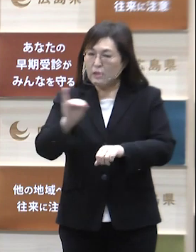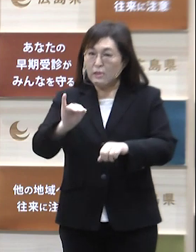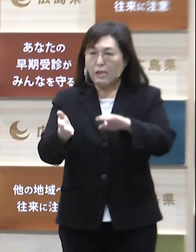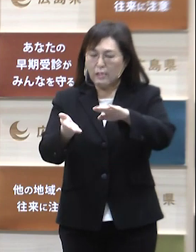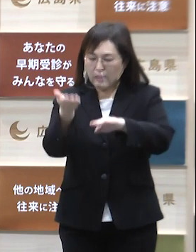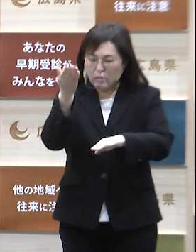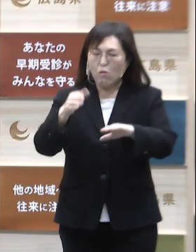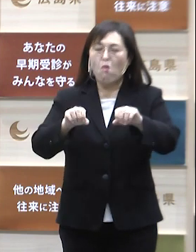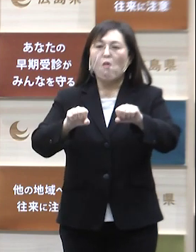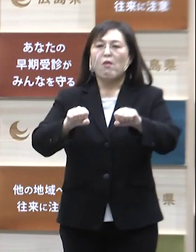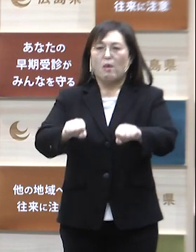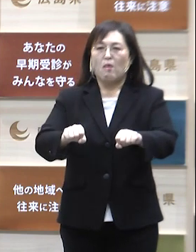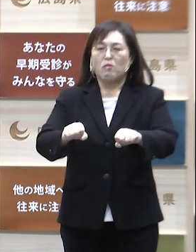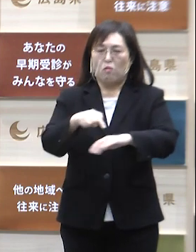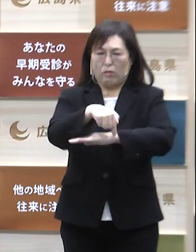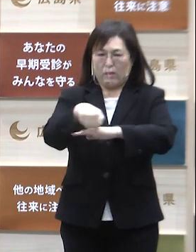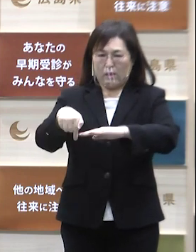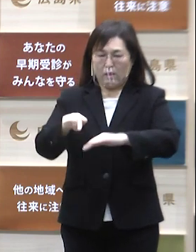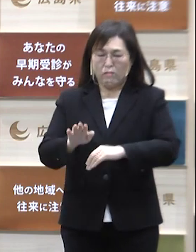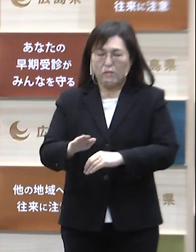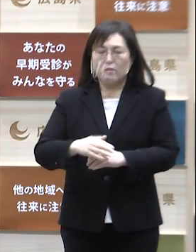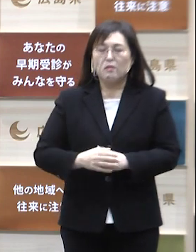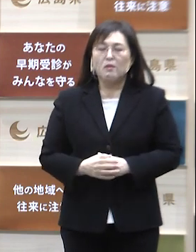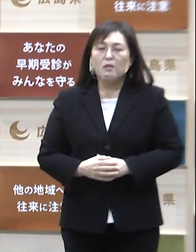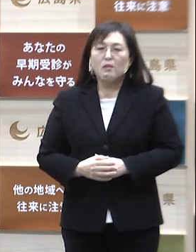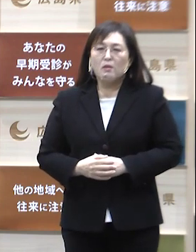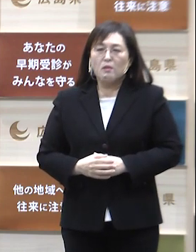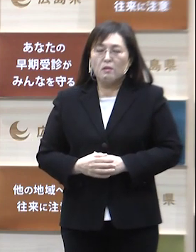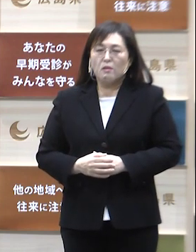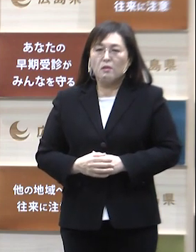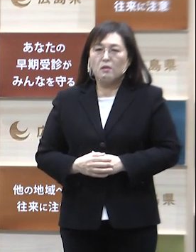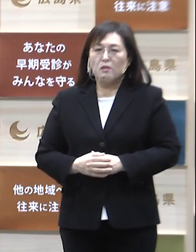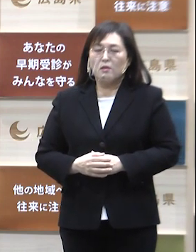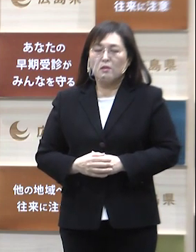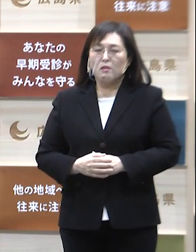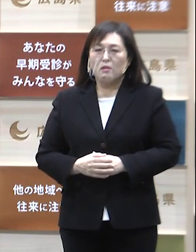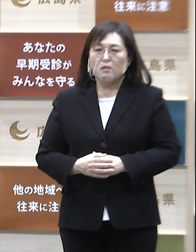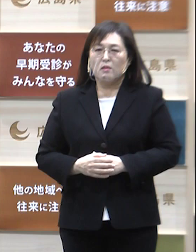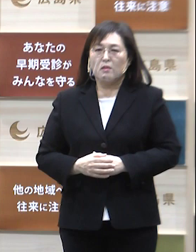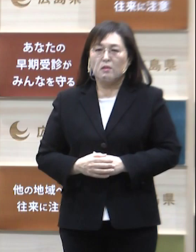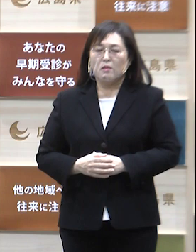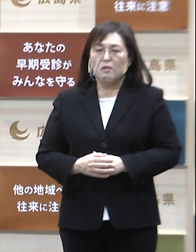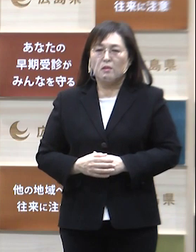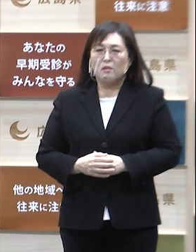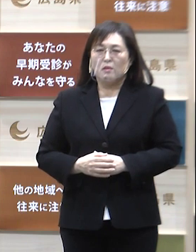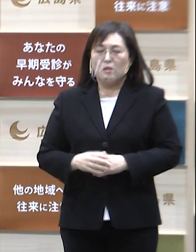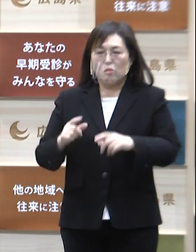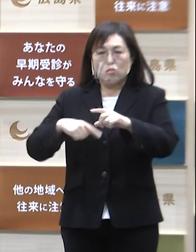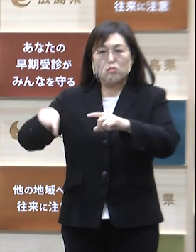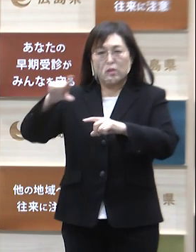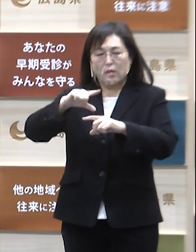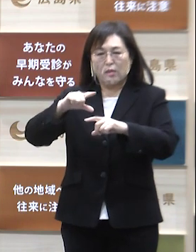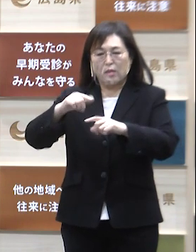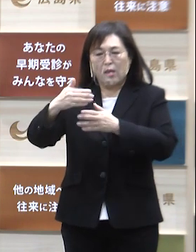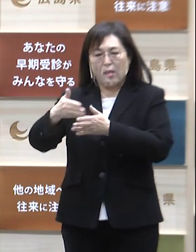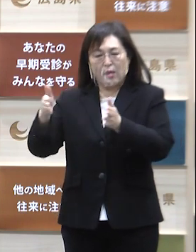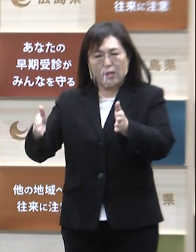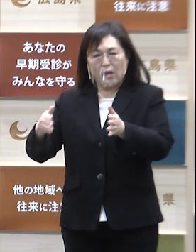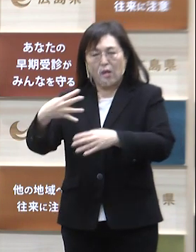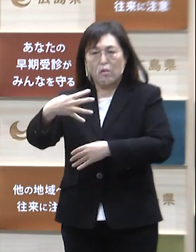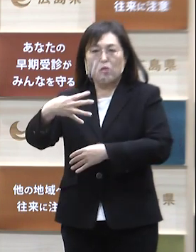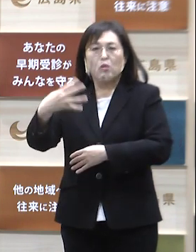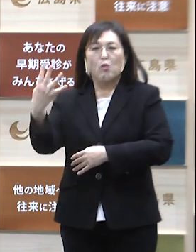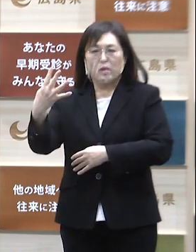できるところであります。で、さらに追加で400室程度ですね、確